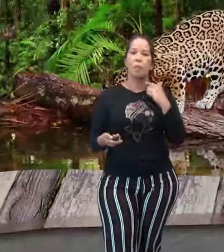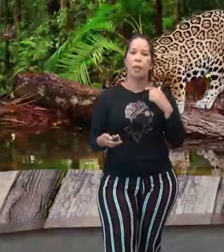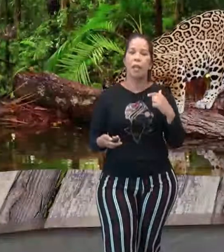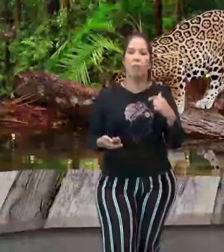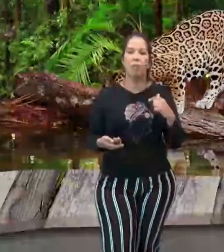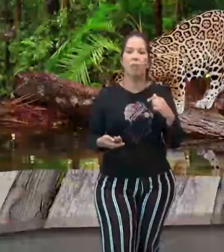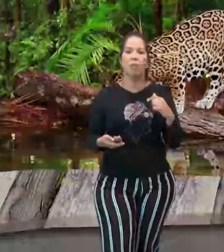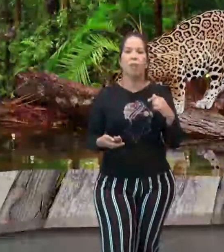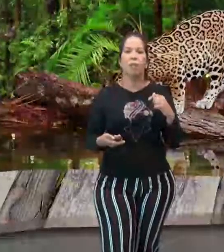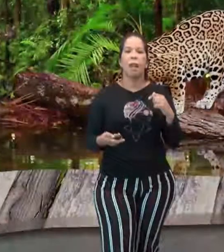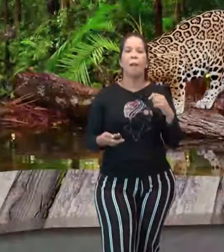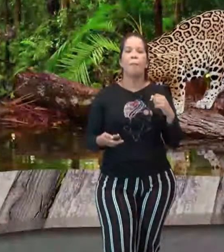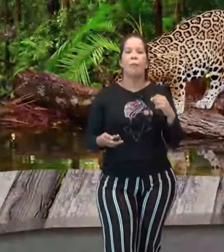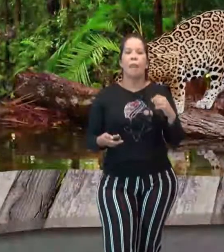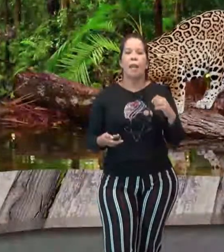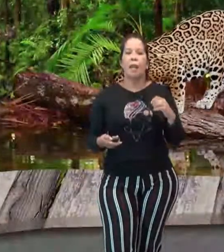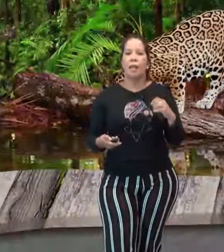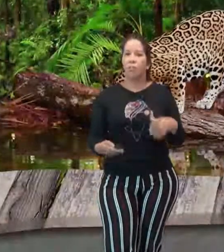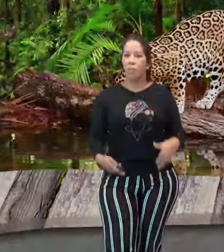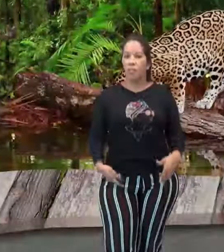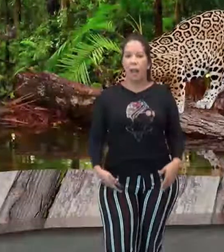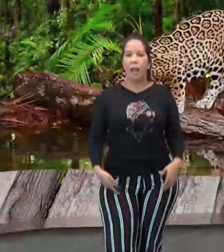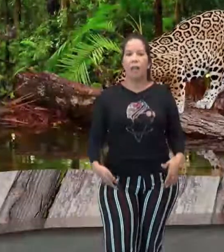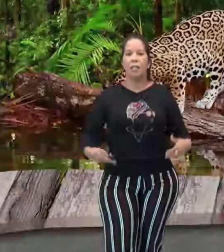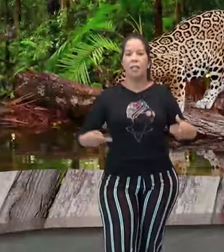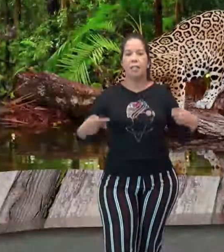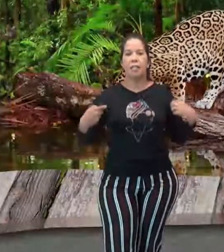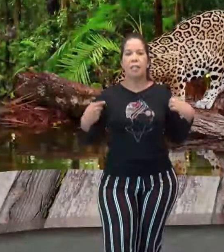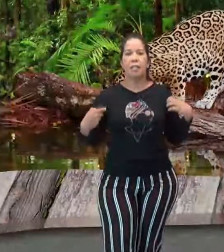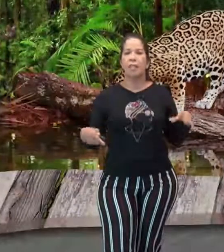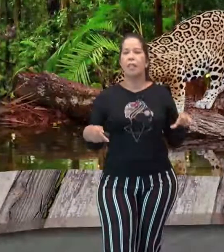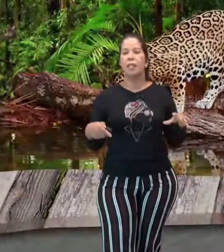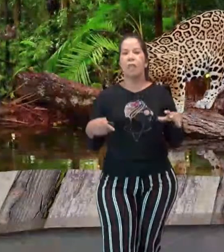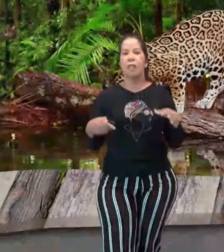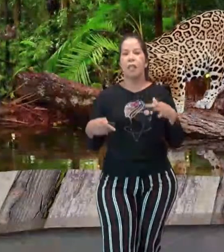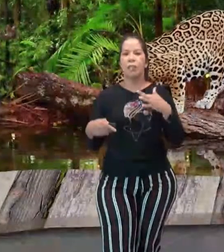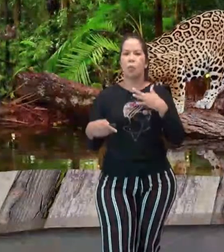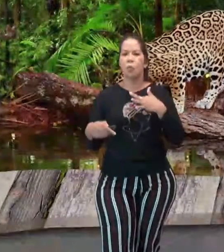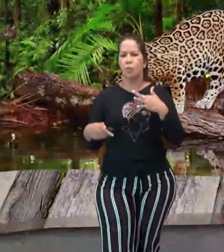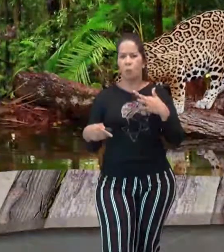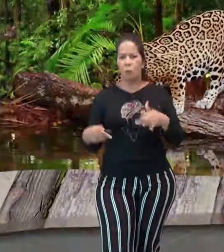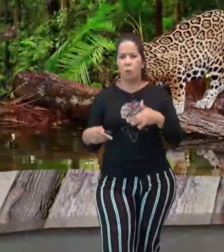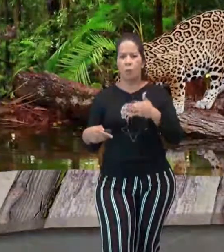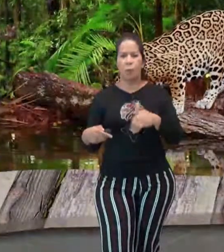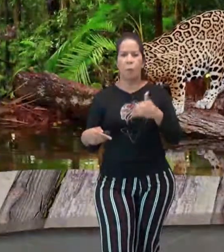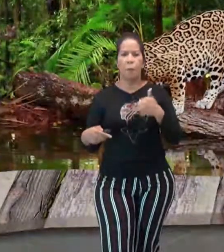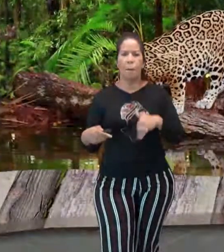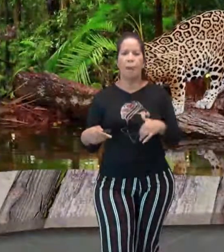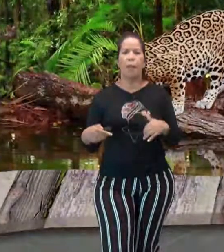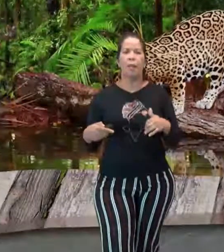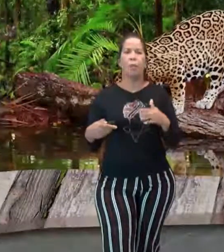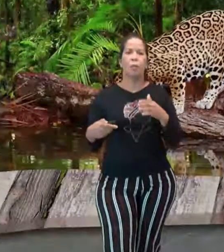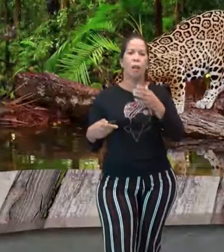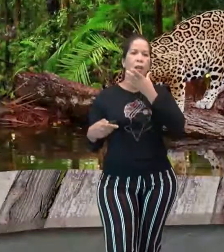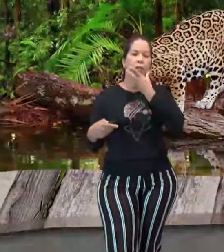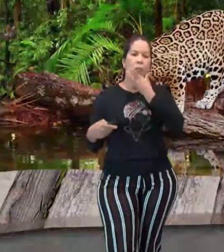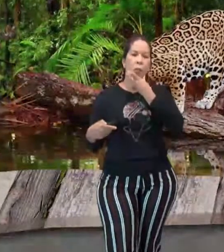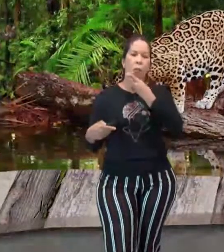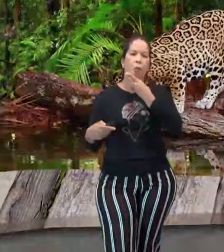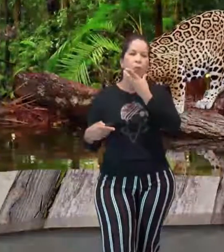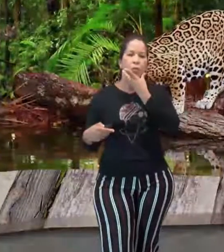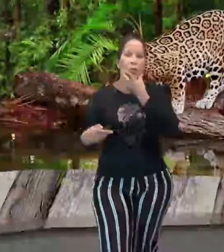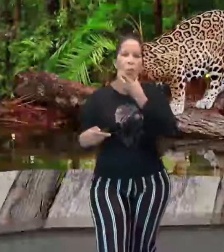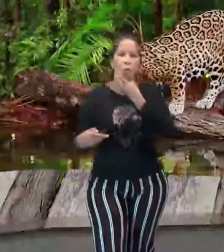dos pelos, tá? Nas genitálias, nas axilas, alguns no próprio peito, tá?